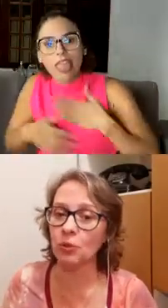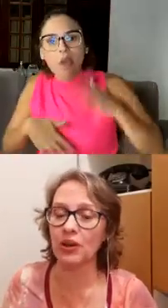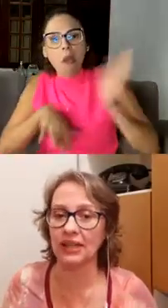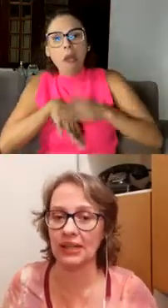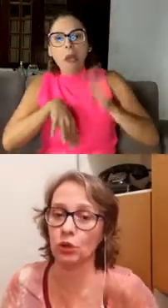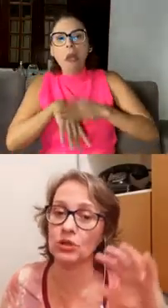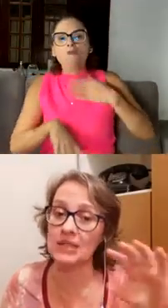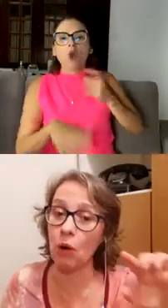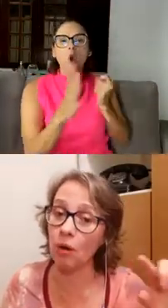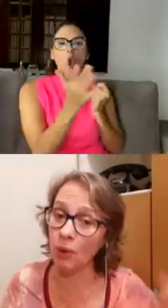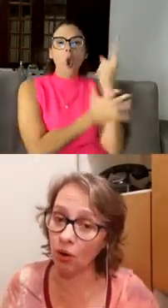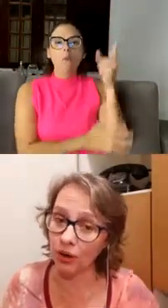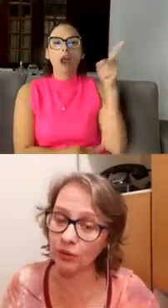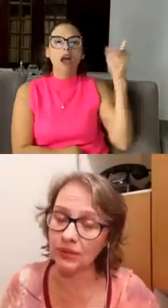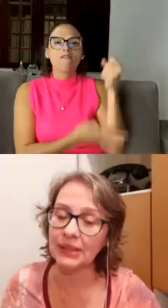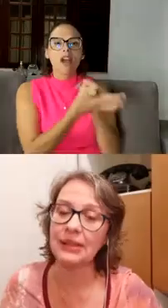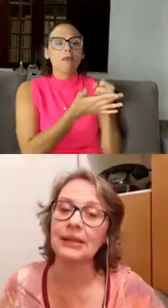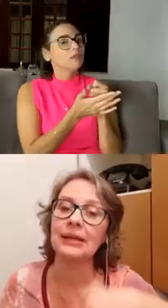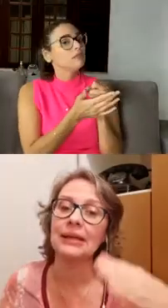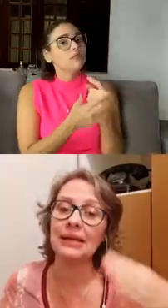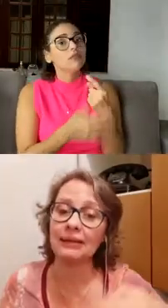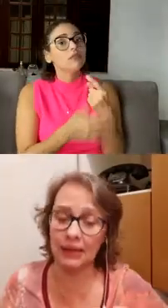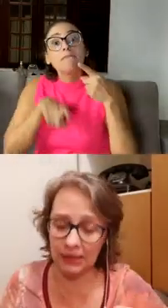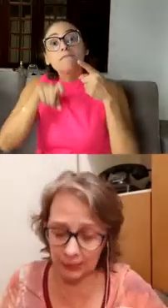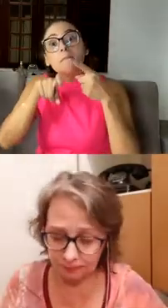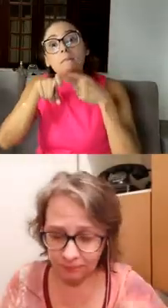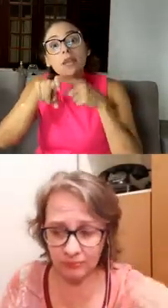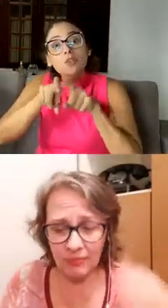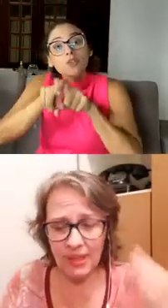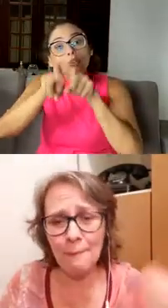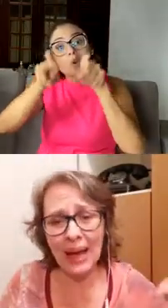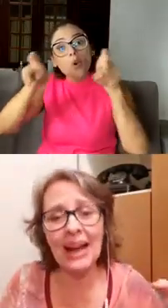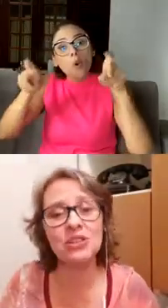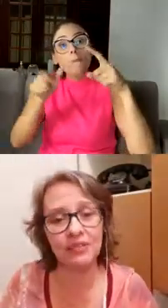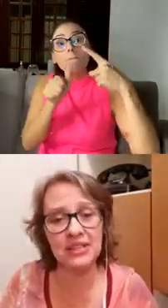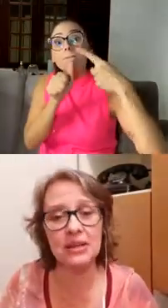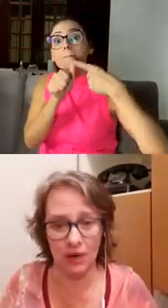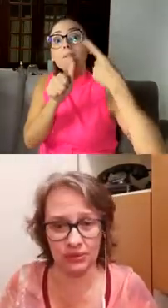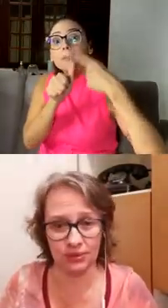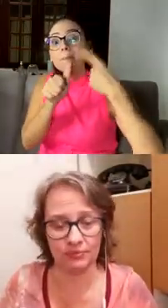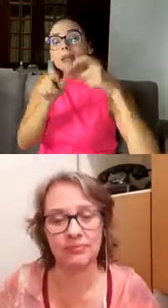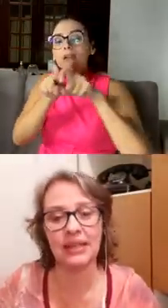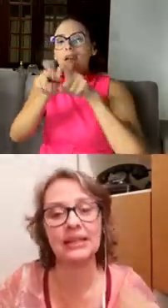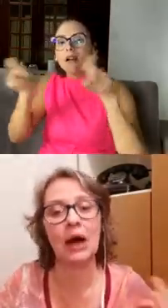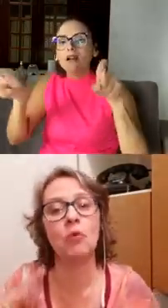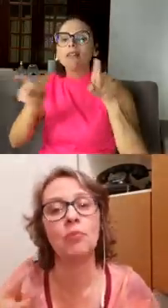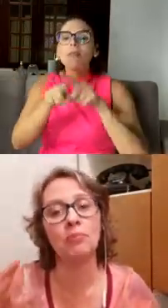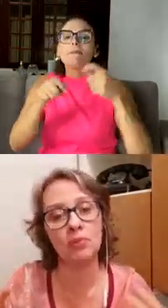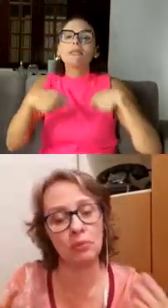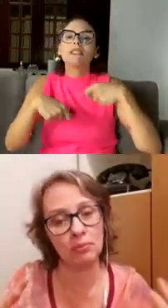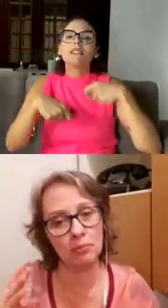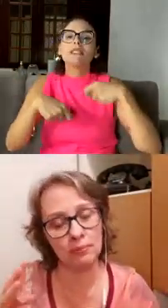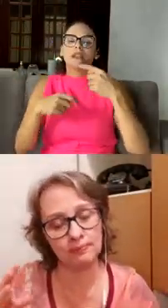médico, porque tem que dosar hormônio e tem que parar de vez em quando. Tem que dar